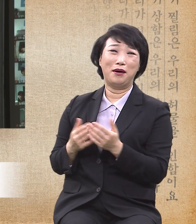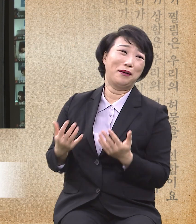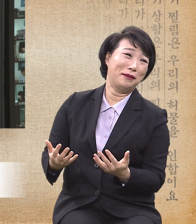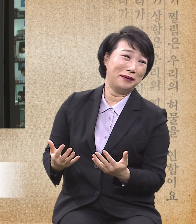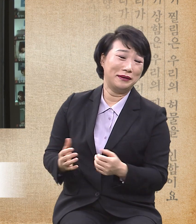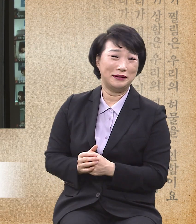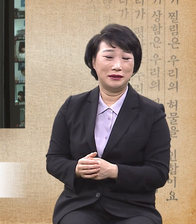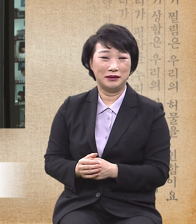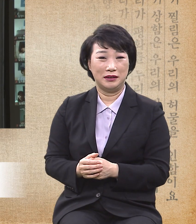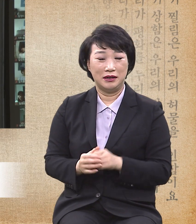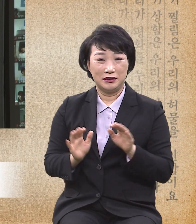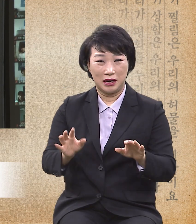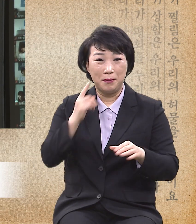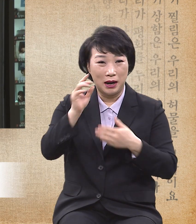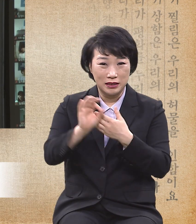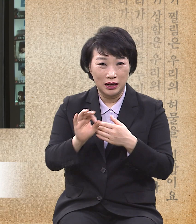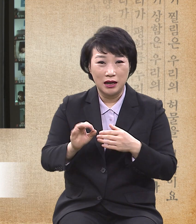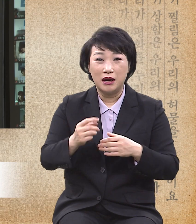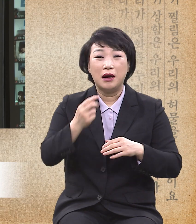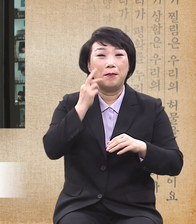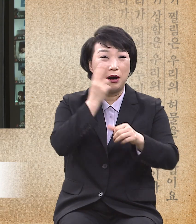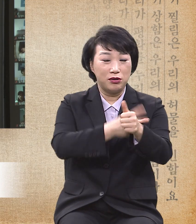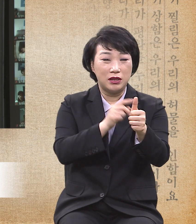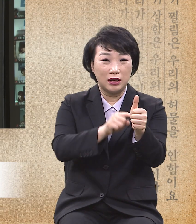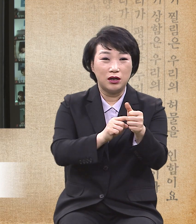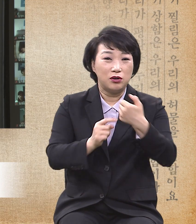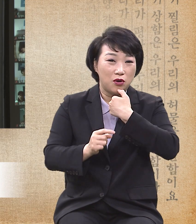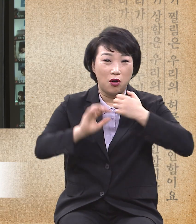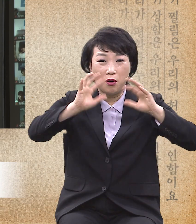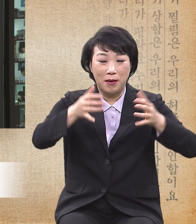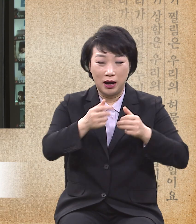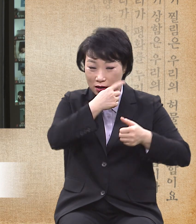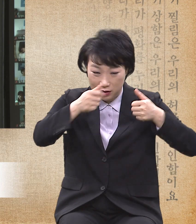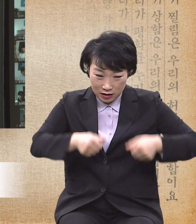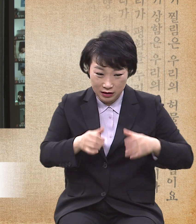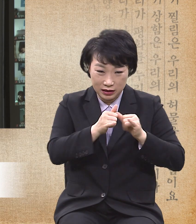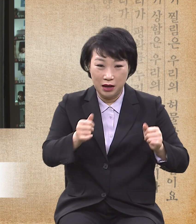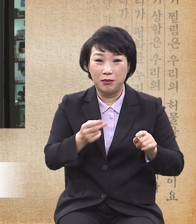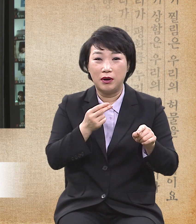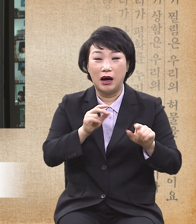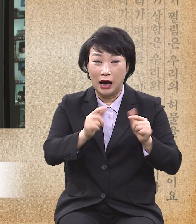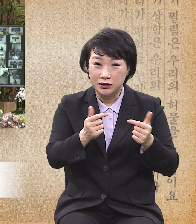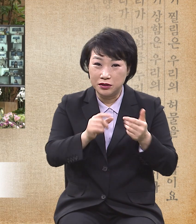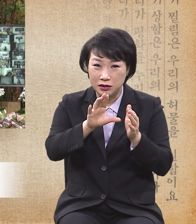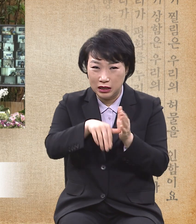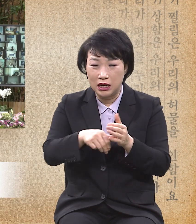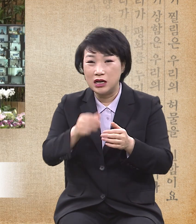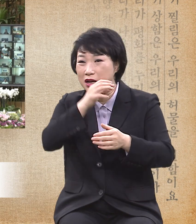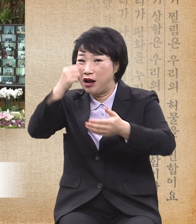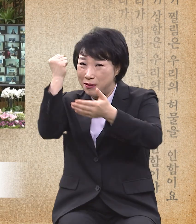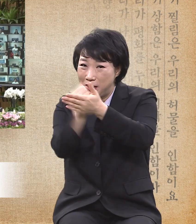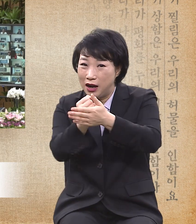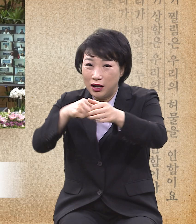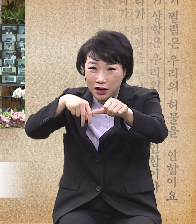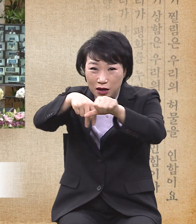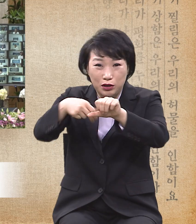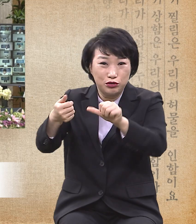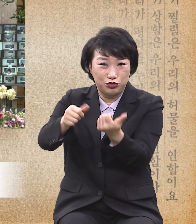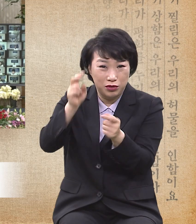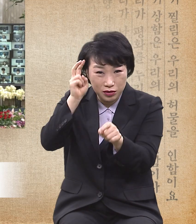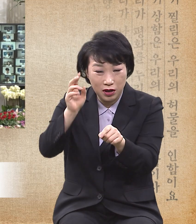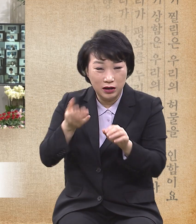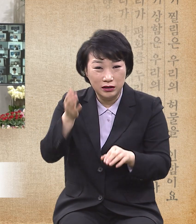만약에 바울이 로마 사람이 아니었으면 십자가에 매달아 죽였겠죠. 로마 사람이기